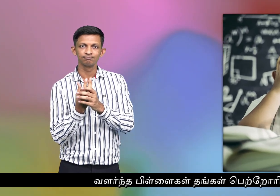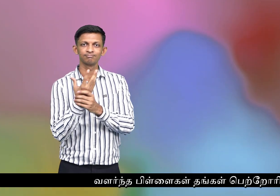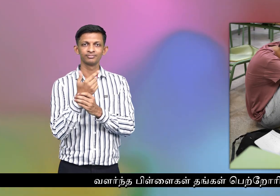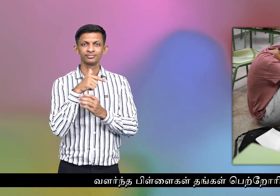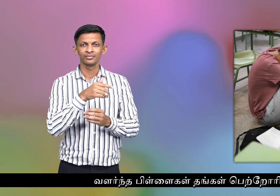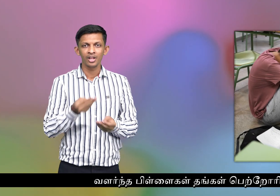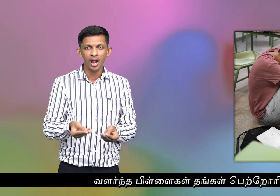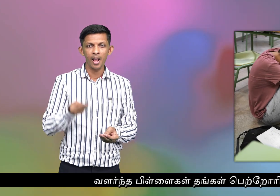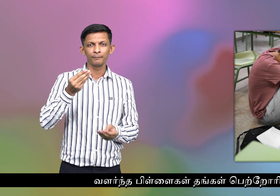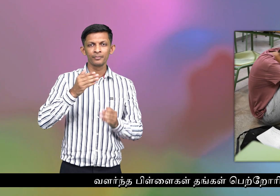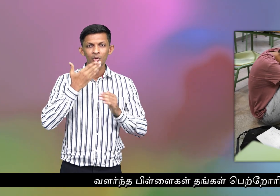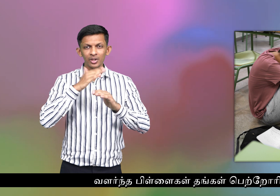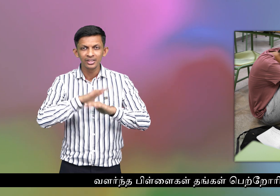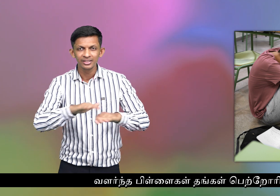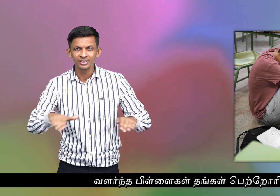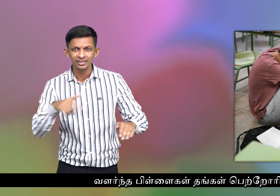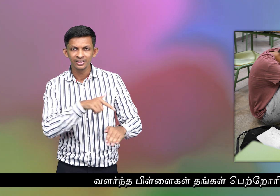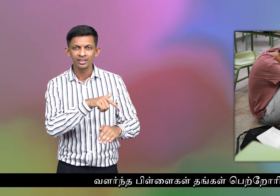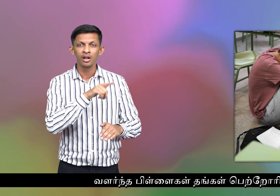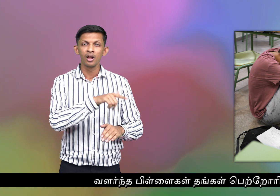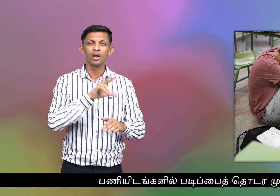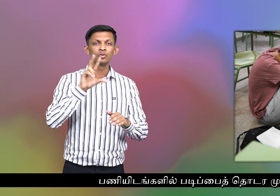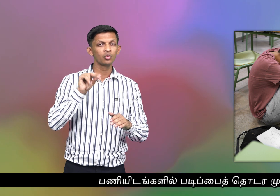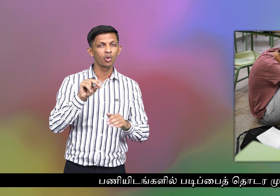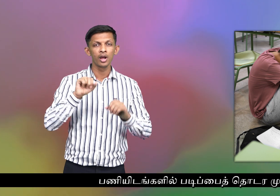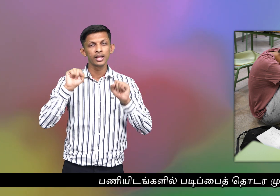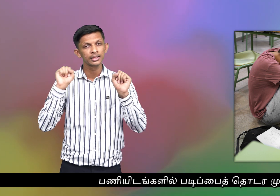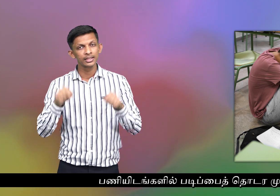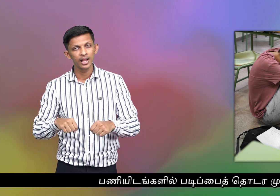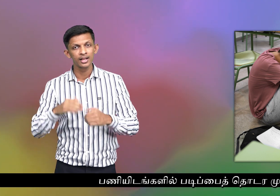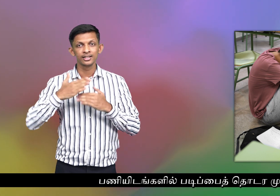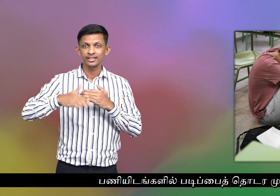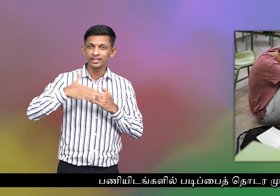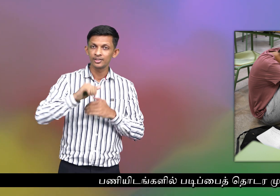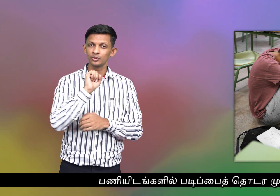வளர்ந்த பிள்ளைகள் தங்கள் பெற்றோரின் புதிய பணியிடங்களில் படிப்பை தொடர முடியாது.